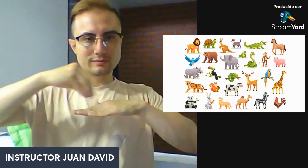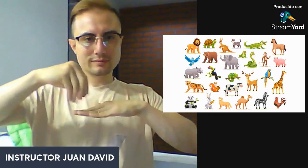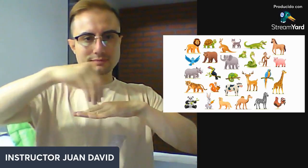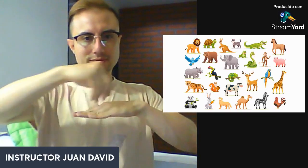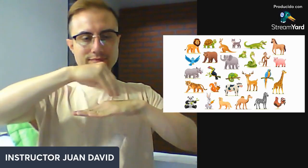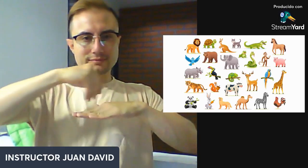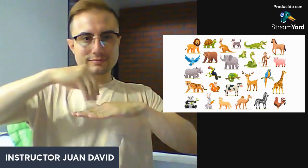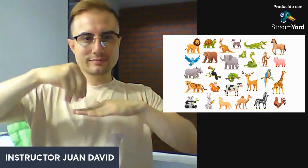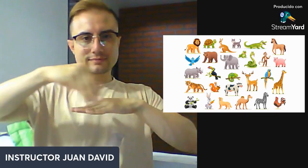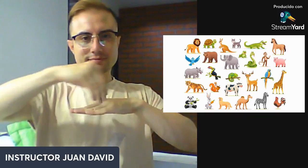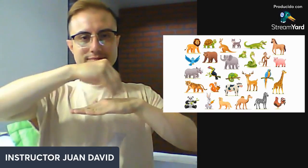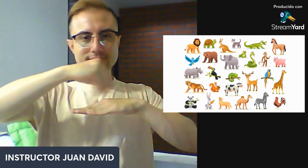Terrestres.